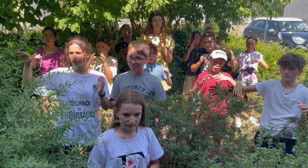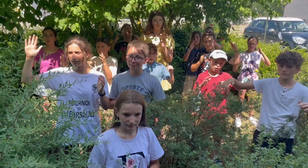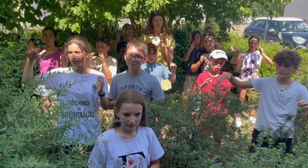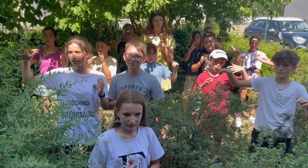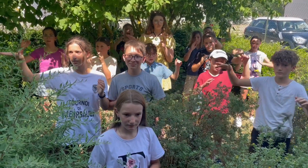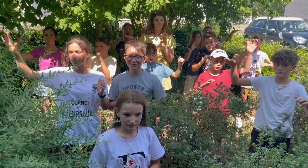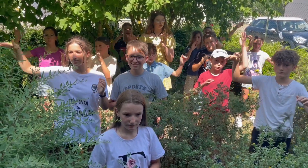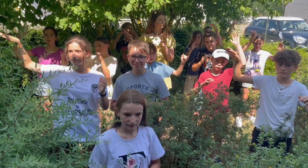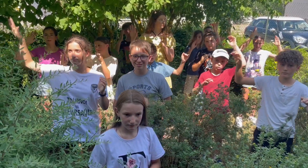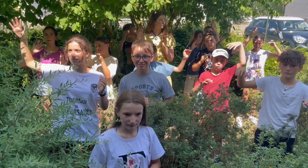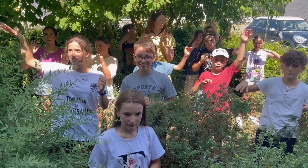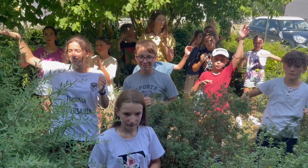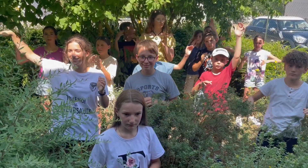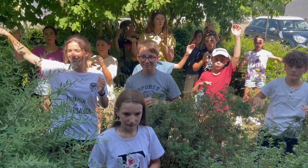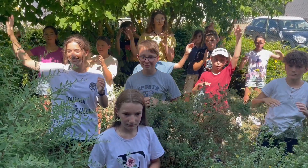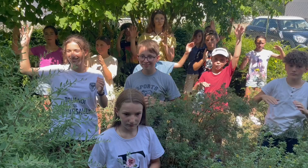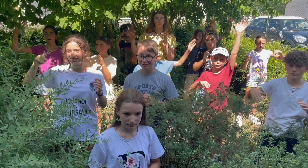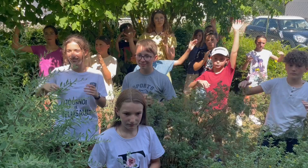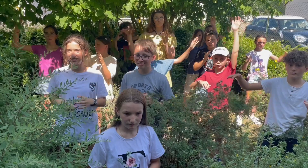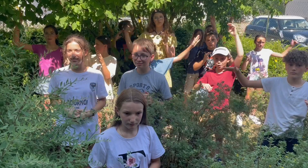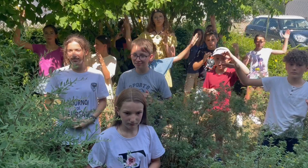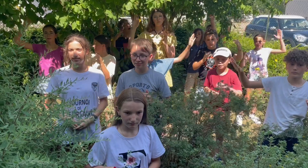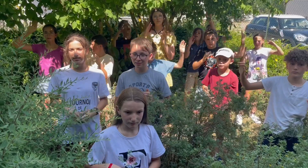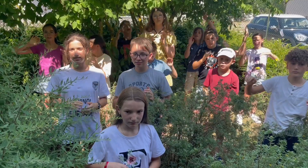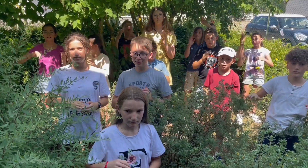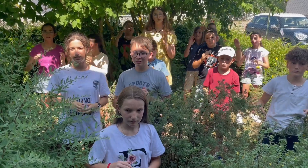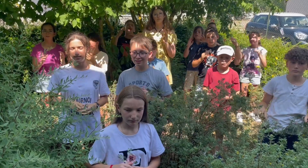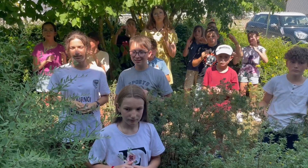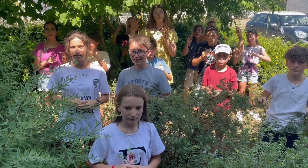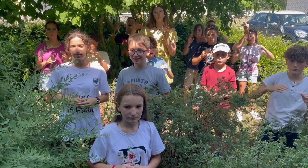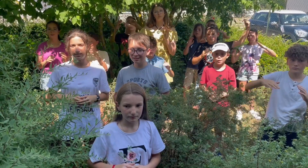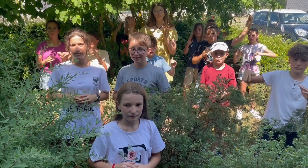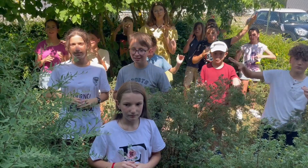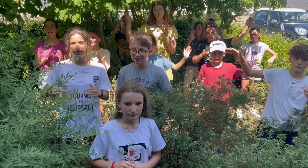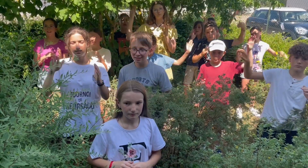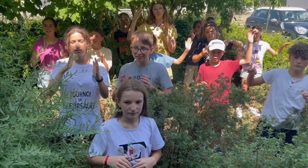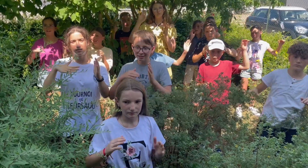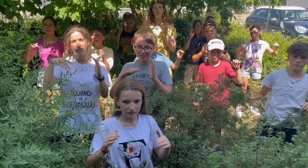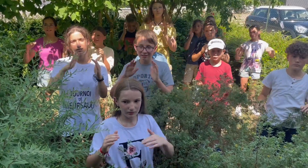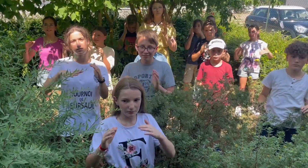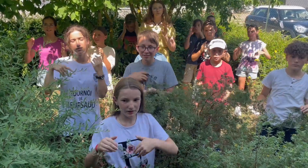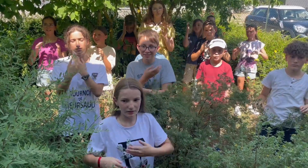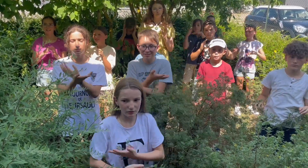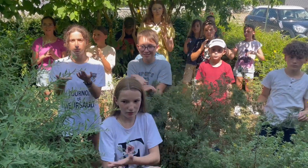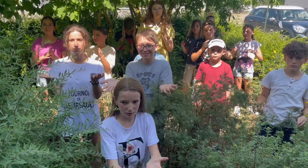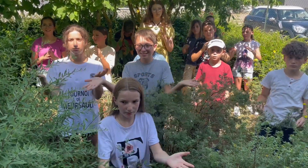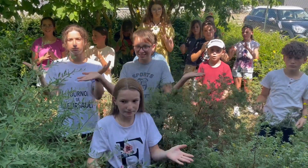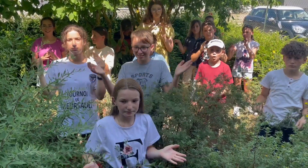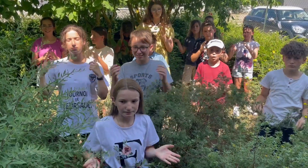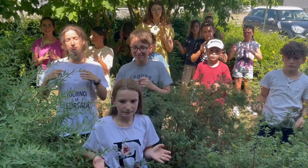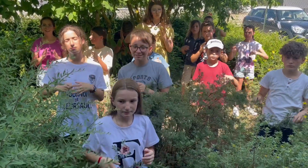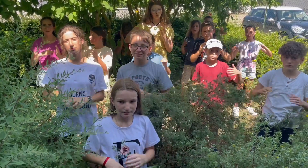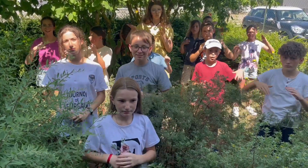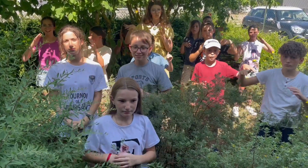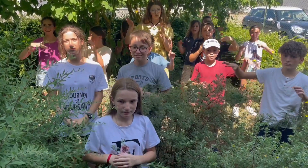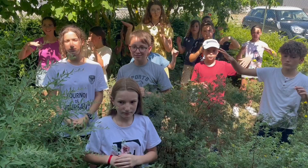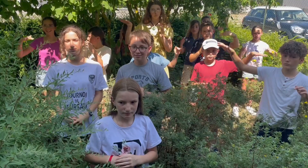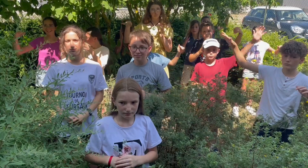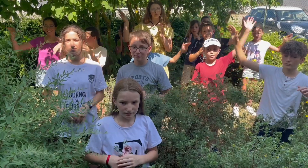La la la la la la la la la la la la la la la la la la. C'est juste une petite chanson. La la la la